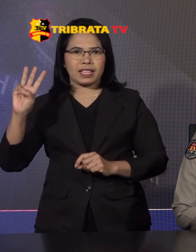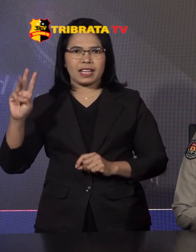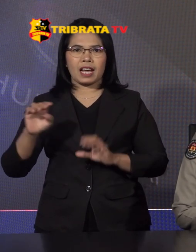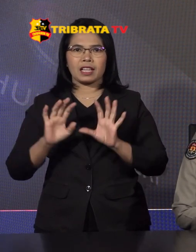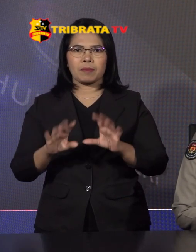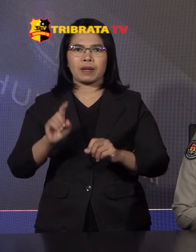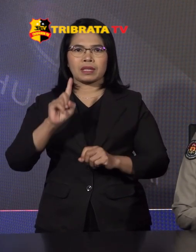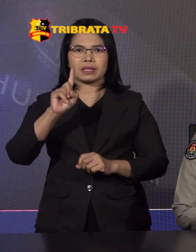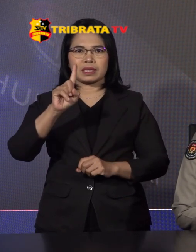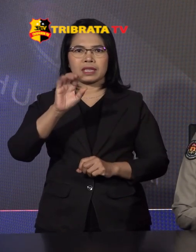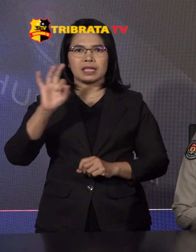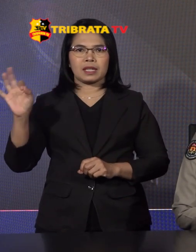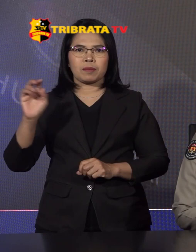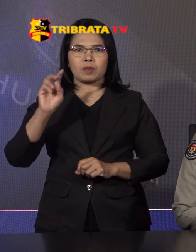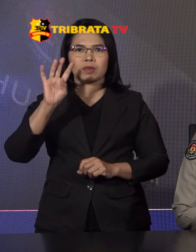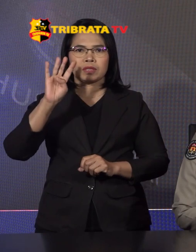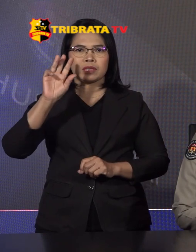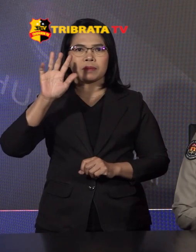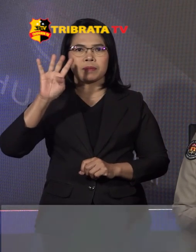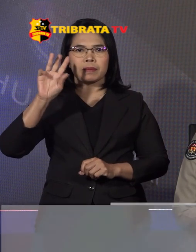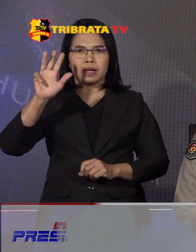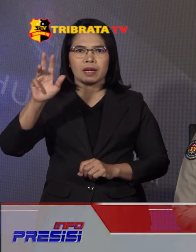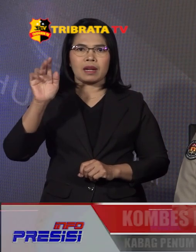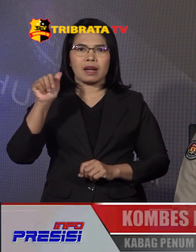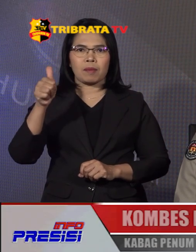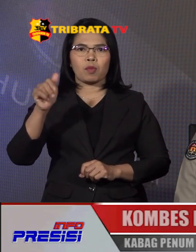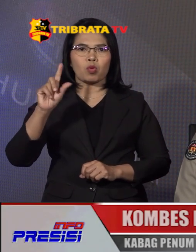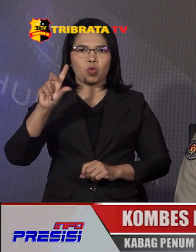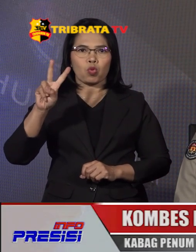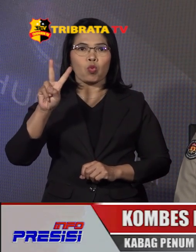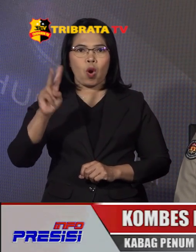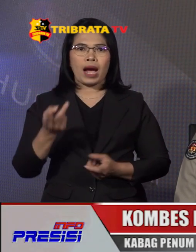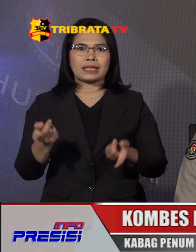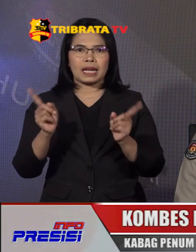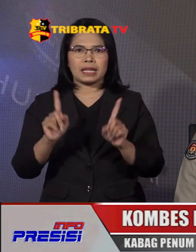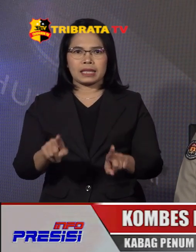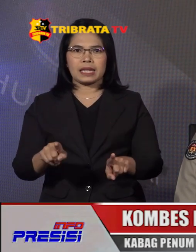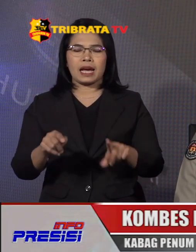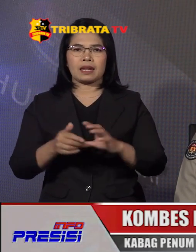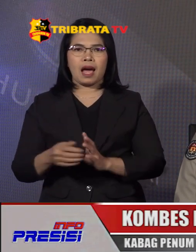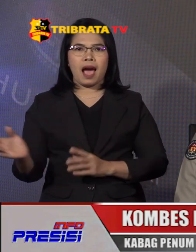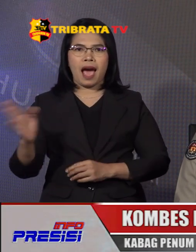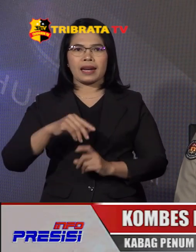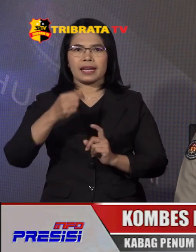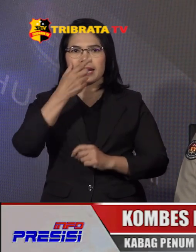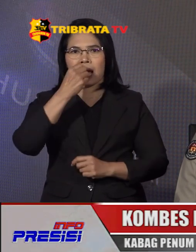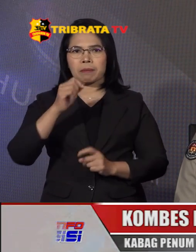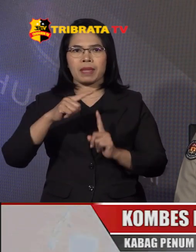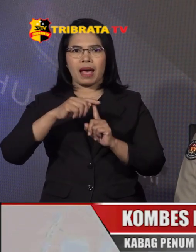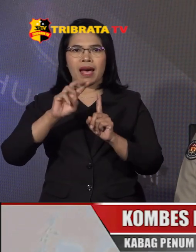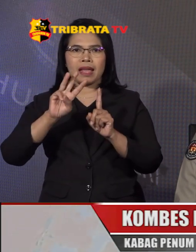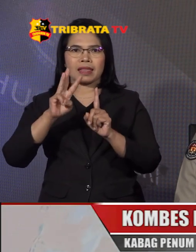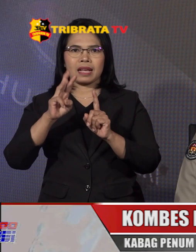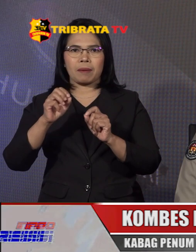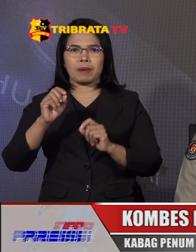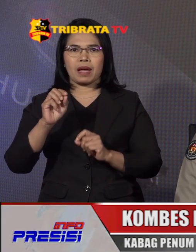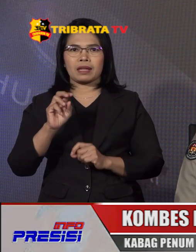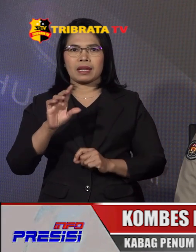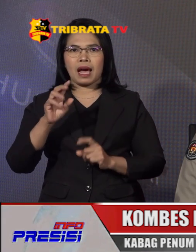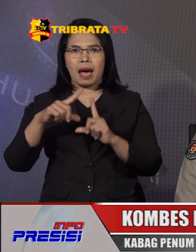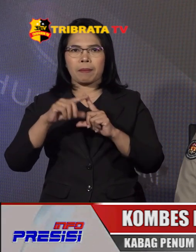sebanyak 1962 kejadian dan Pada hari Kamis 13 April